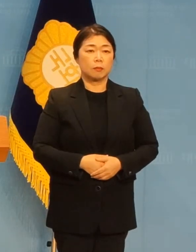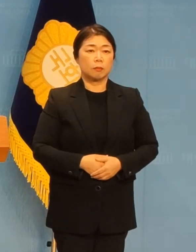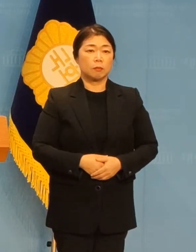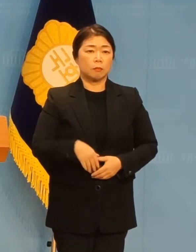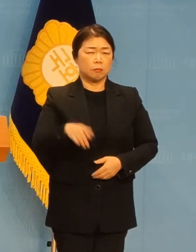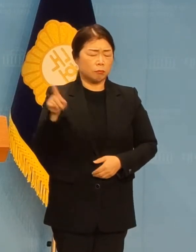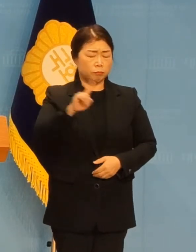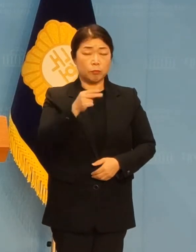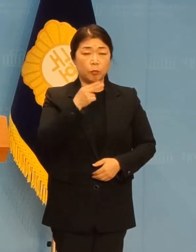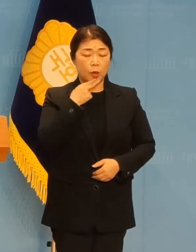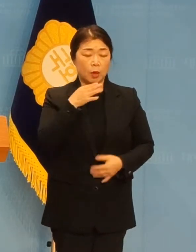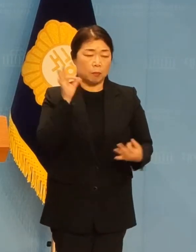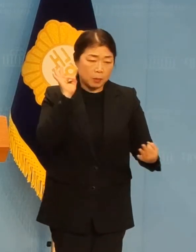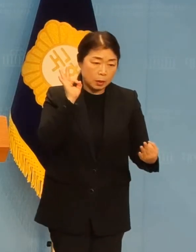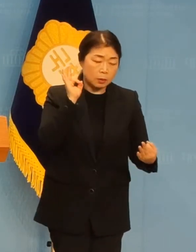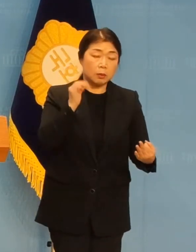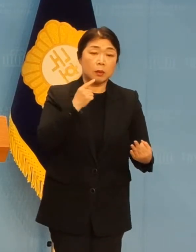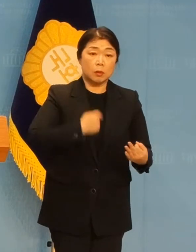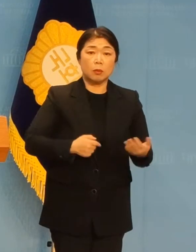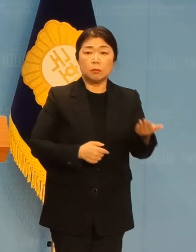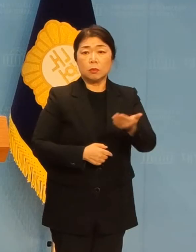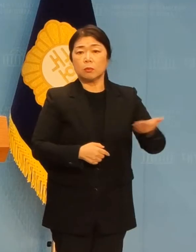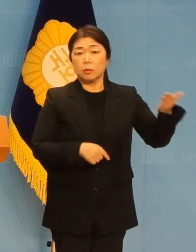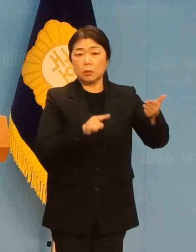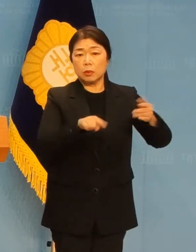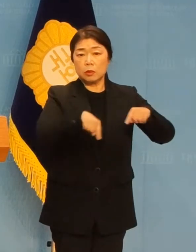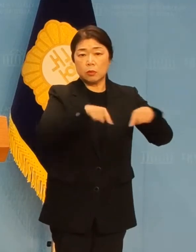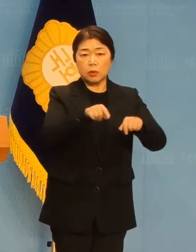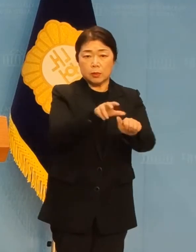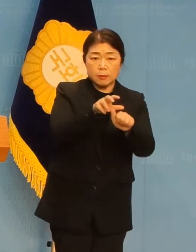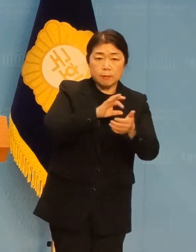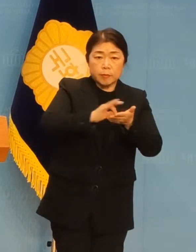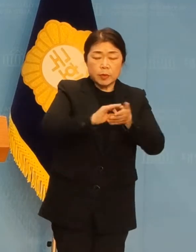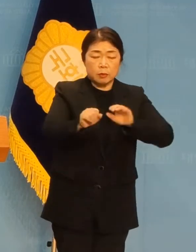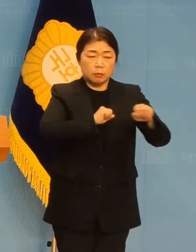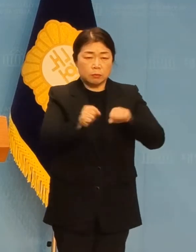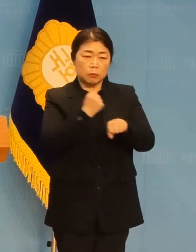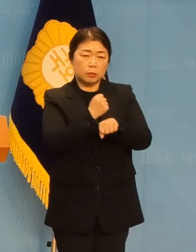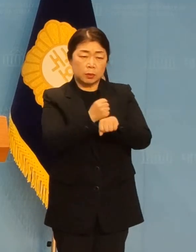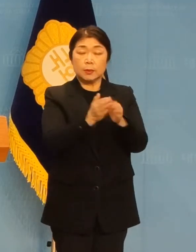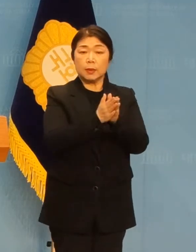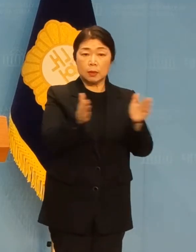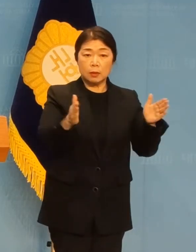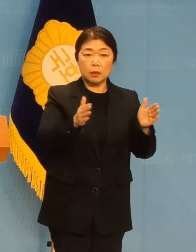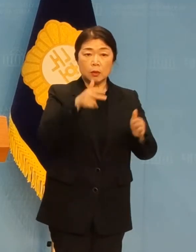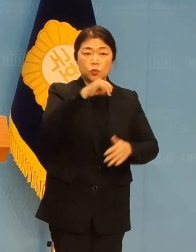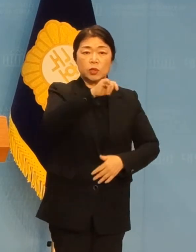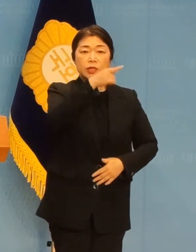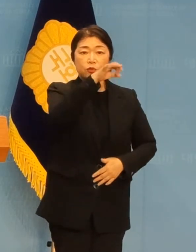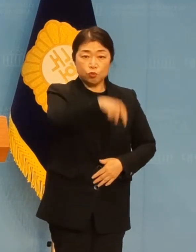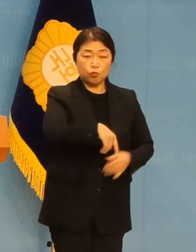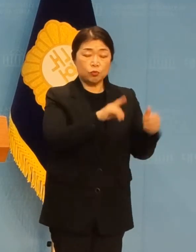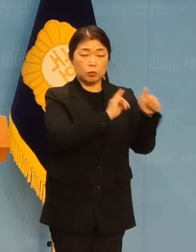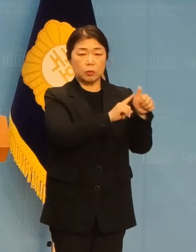하지 않던 그들이 정치 공세를 펼치기 시작했습니다. 주진우 의원은